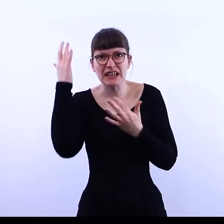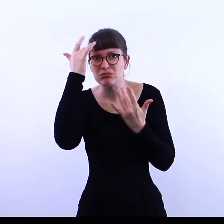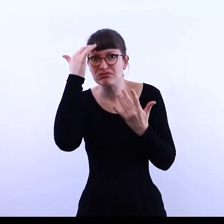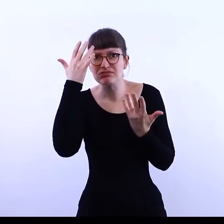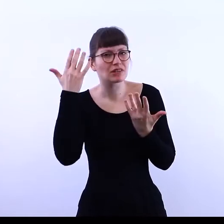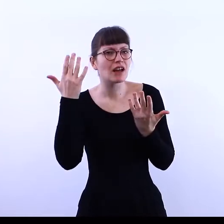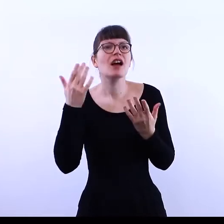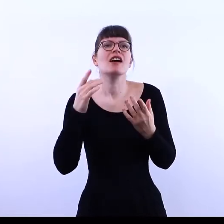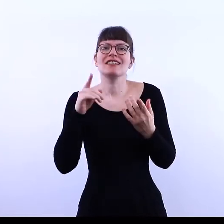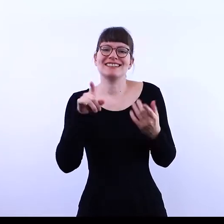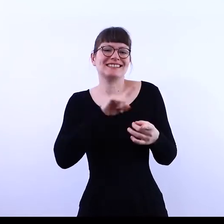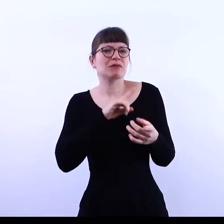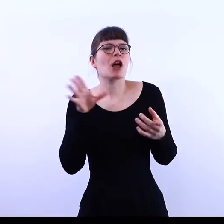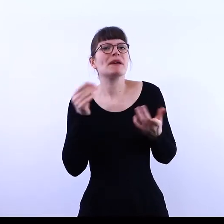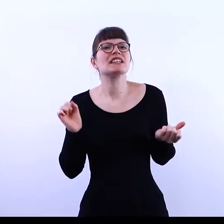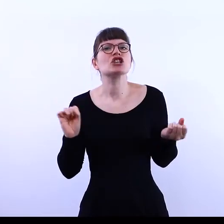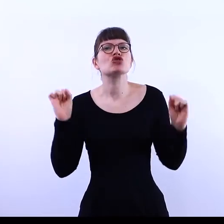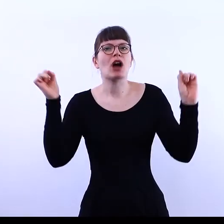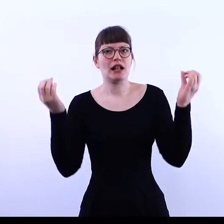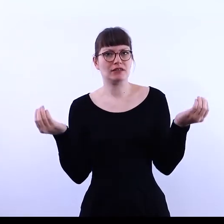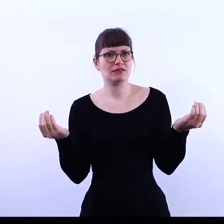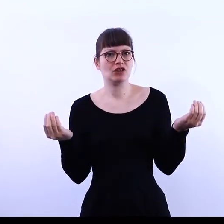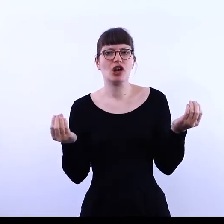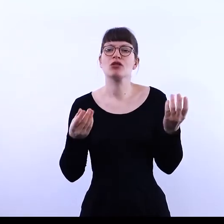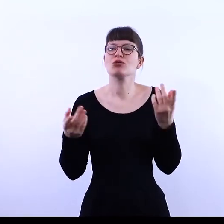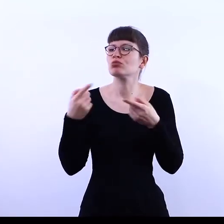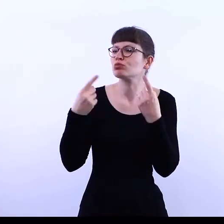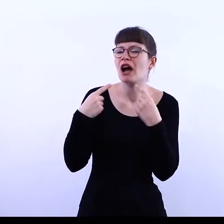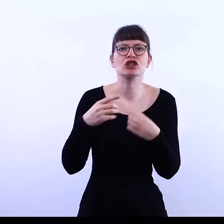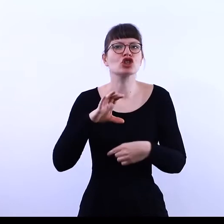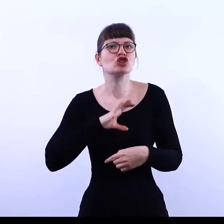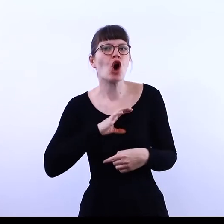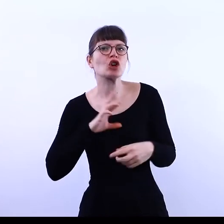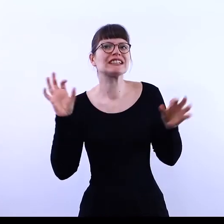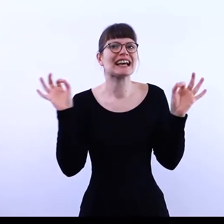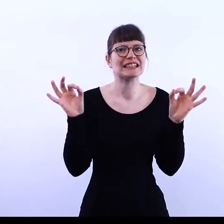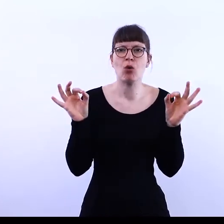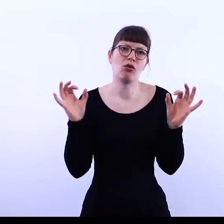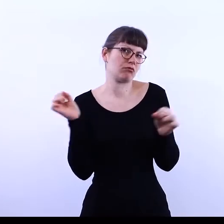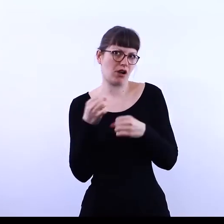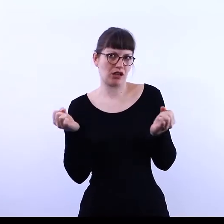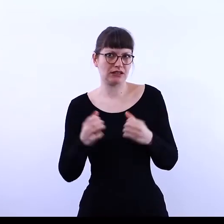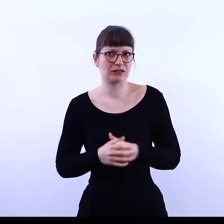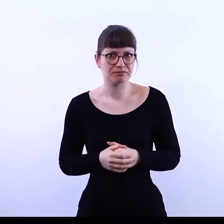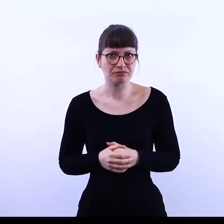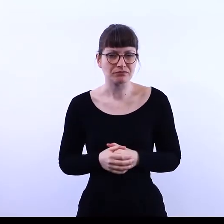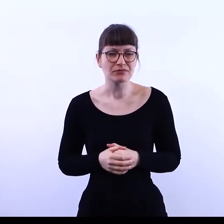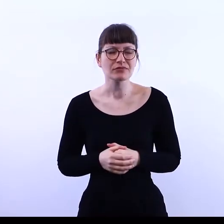mitgestalten und über die Chancen und Risiken sprechen, die damit verbunden sind. Der Einsatz von